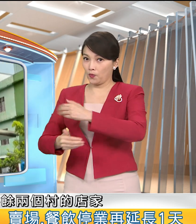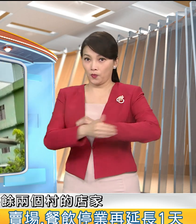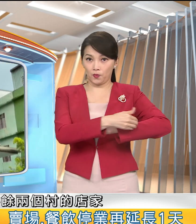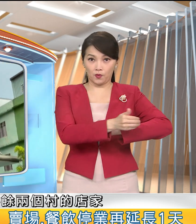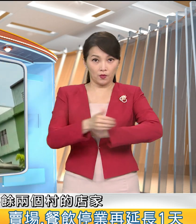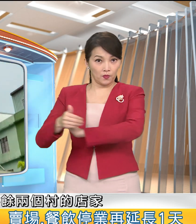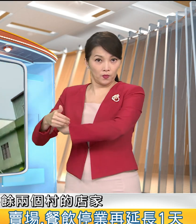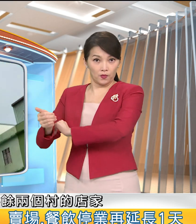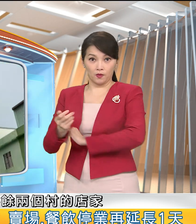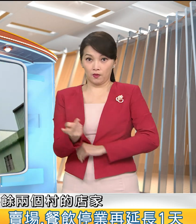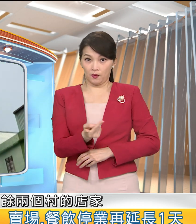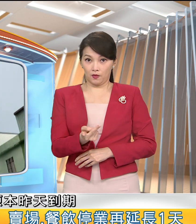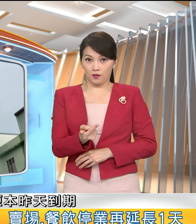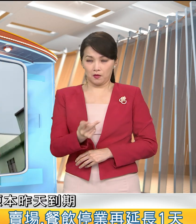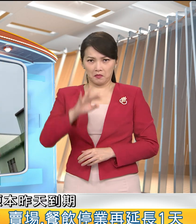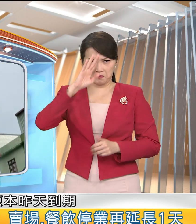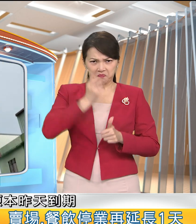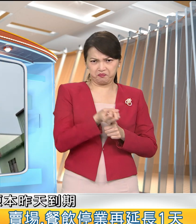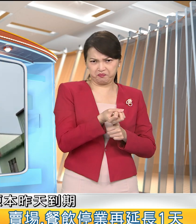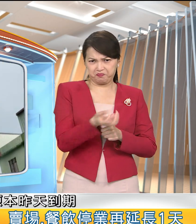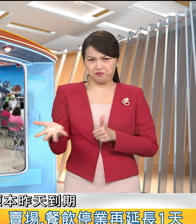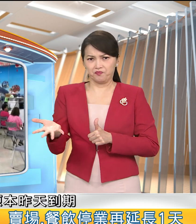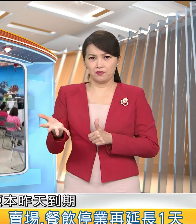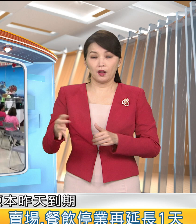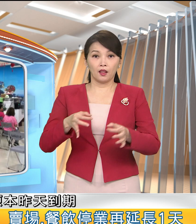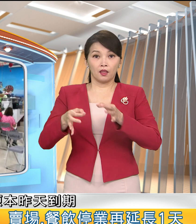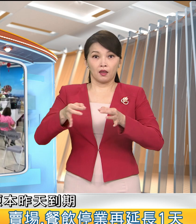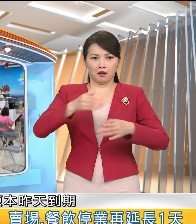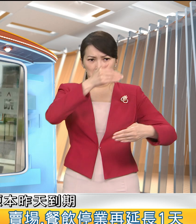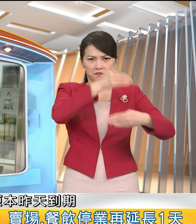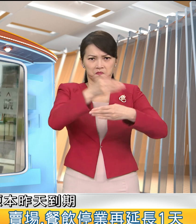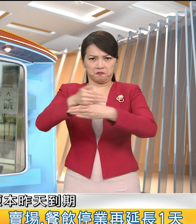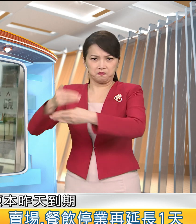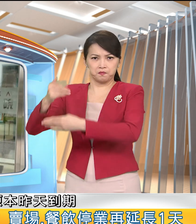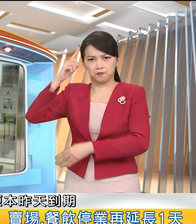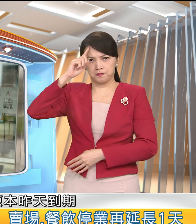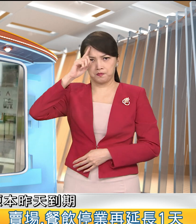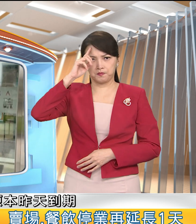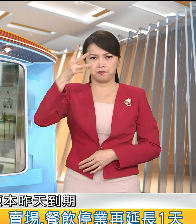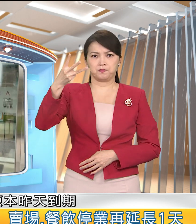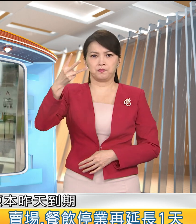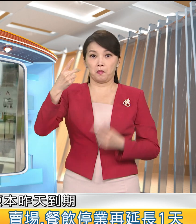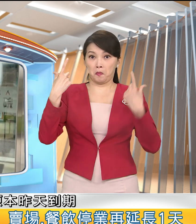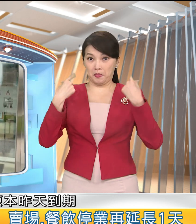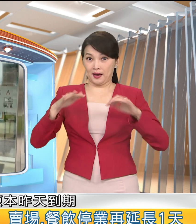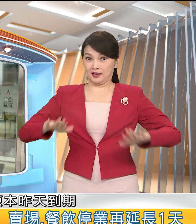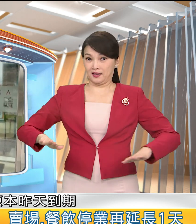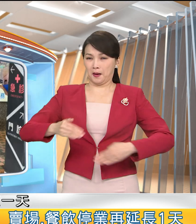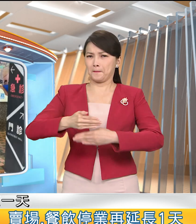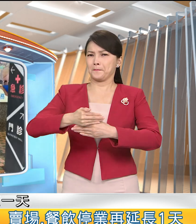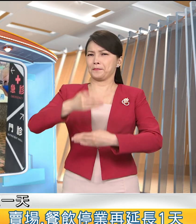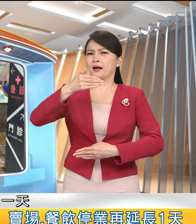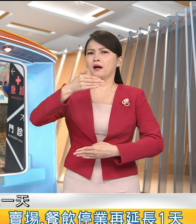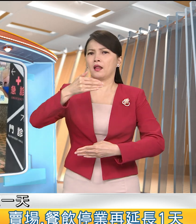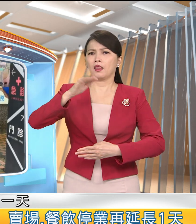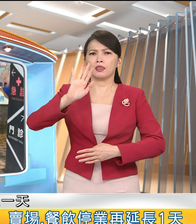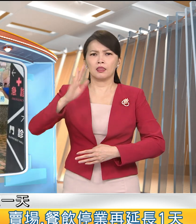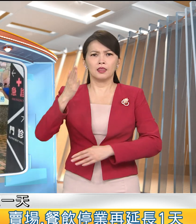两个村的店家停止营运3天，原本是昨天到期，县政府宣